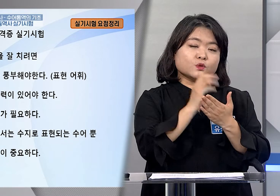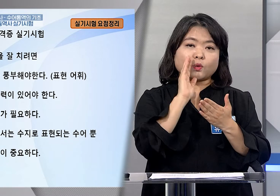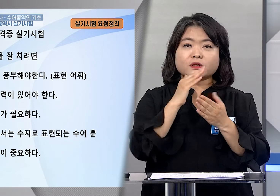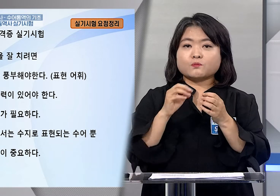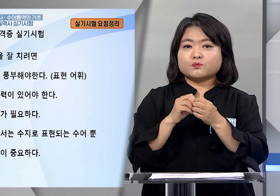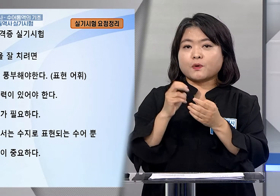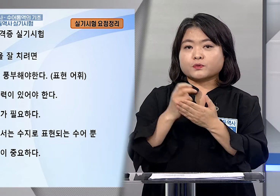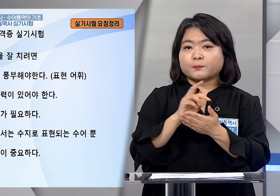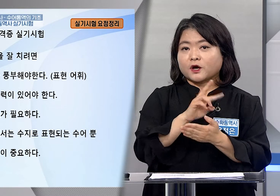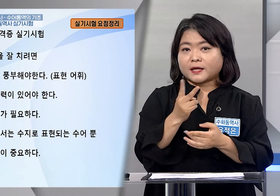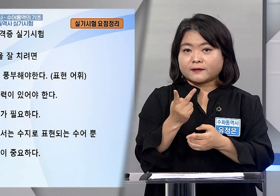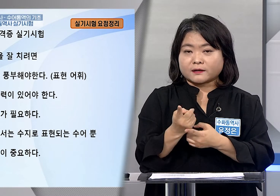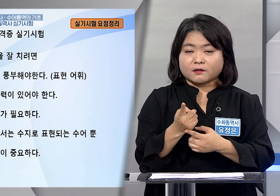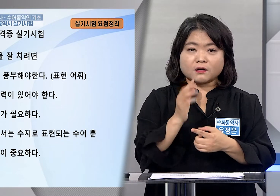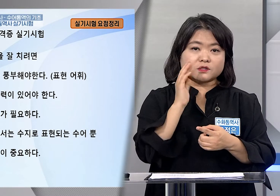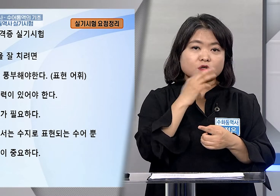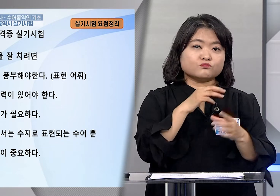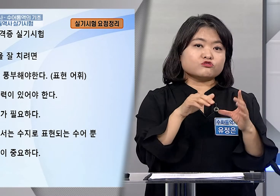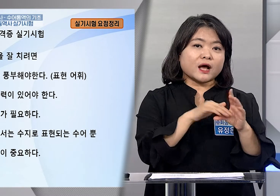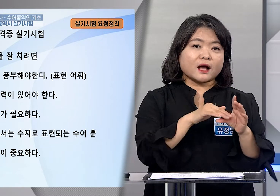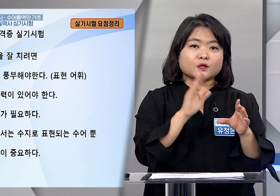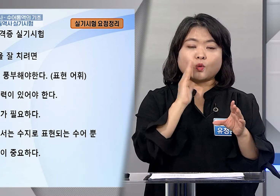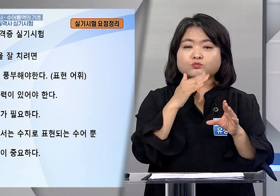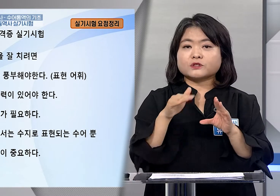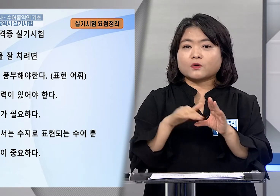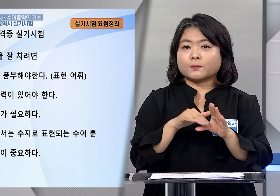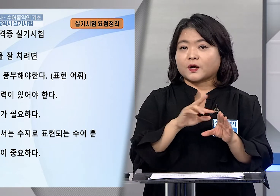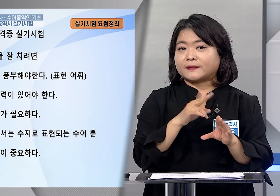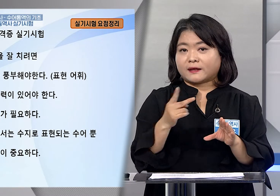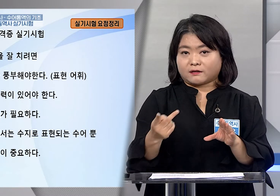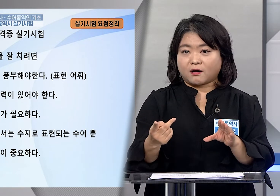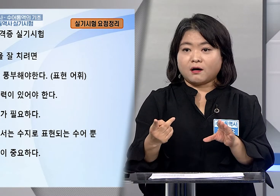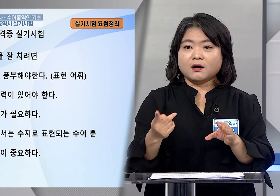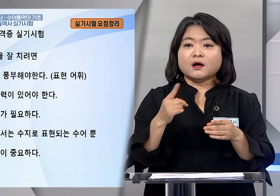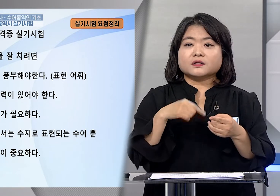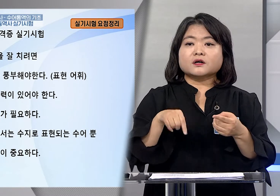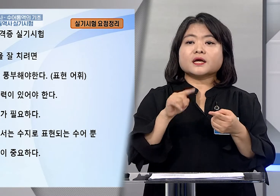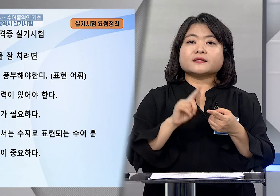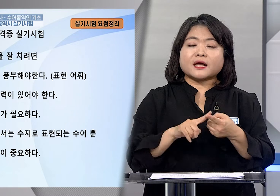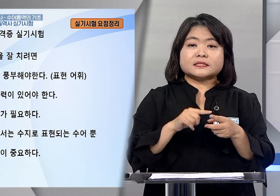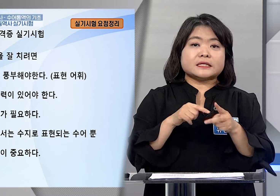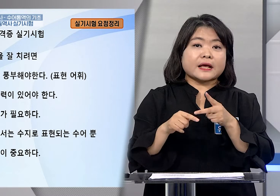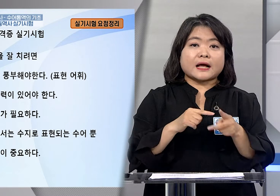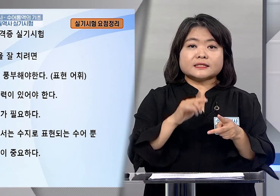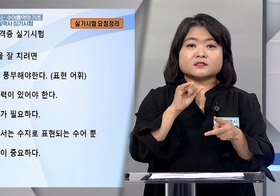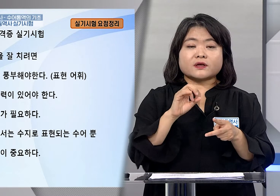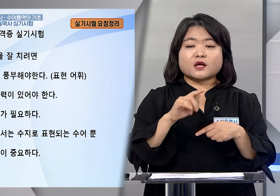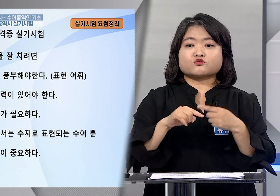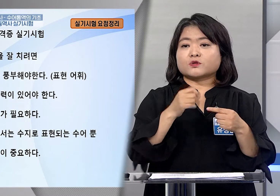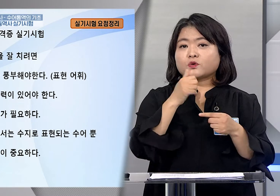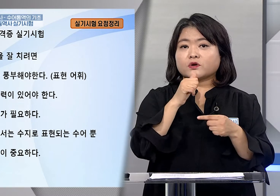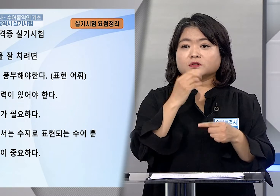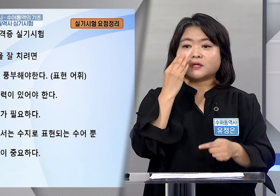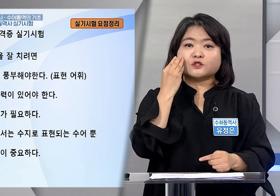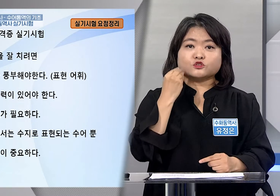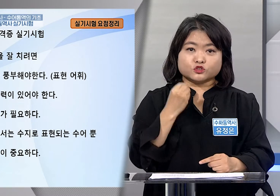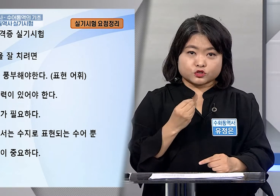농인의 문법으로 변환되는 거, 청인 문화가 농문화로 변환되는 거, 여기에 대한 이해가 있어야 수화 통역은 아주